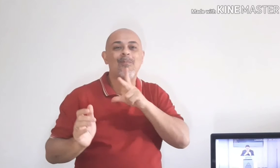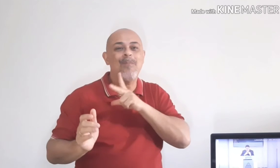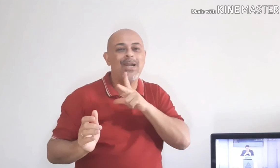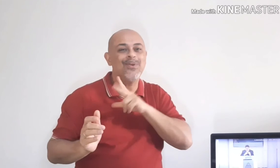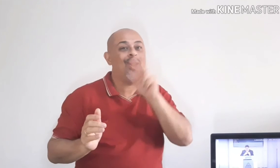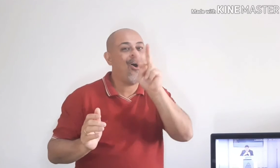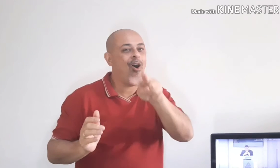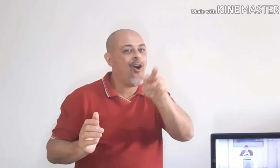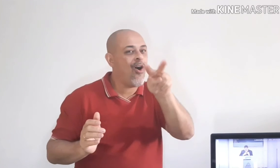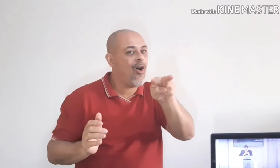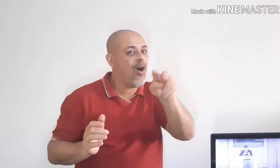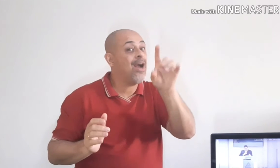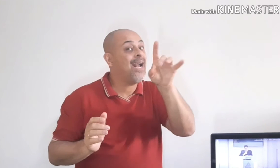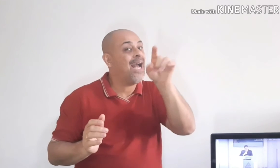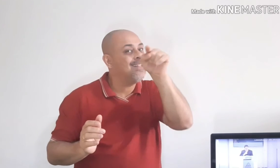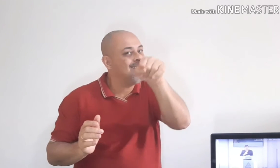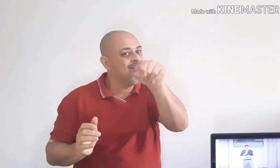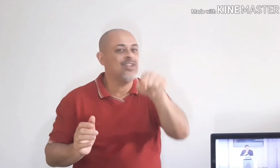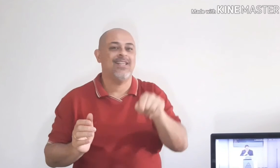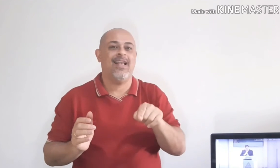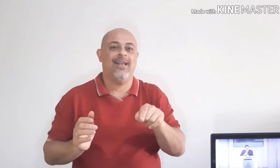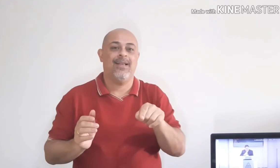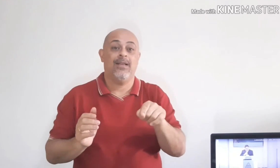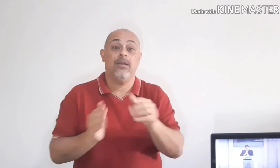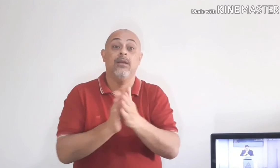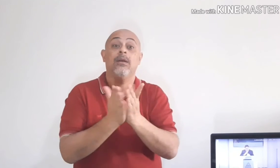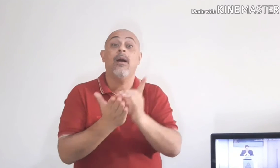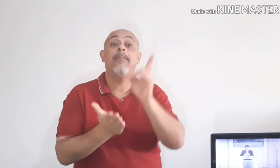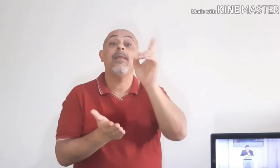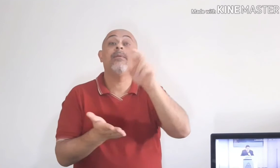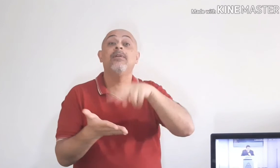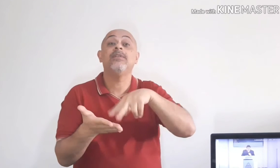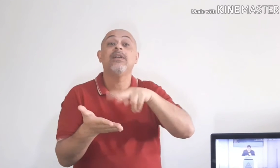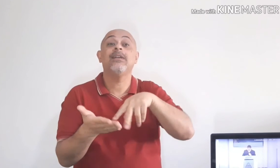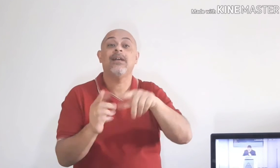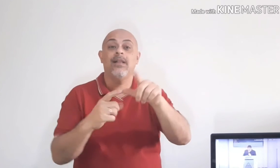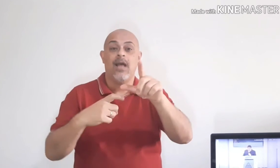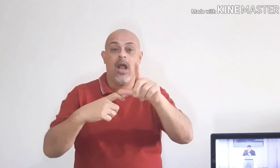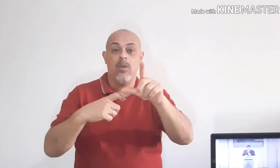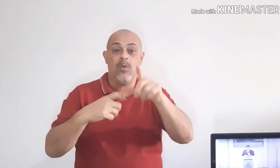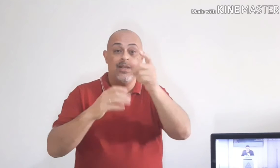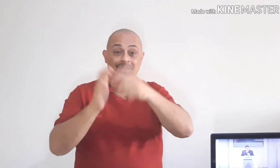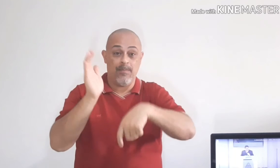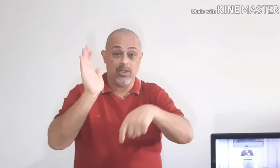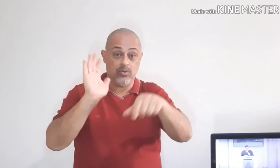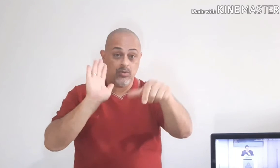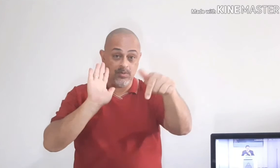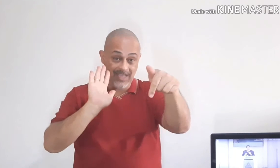um de nós. Se você abrir a sua Bíblia comigo em Lucas capítulo 7,